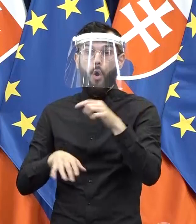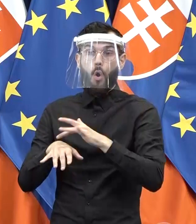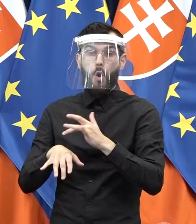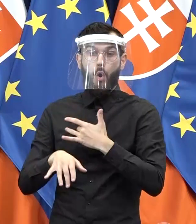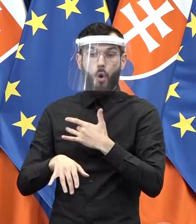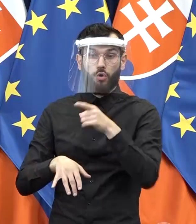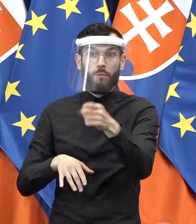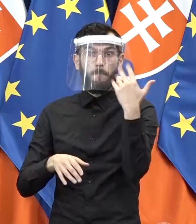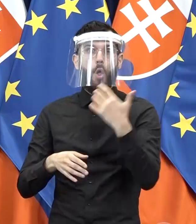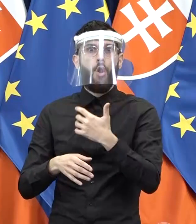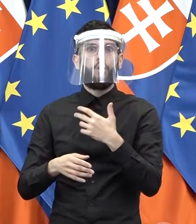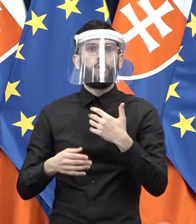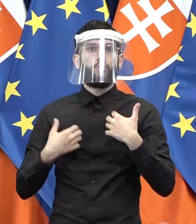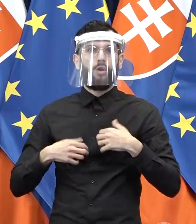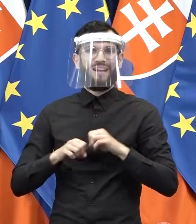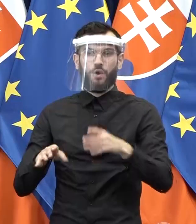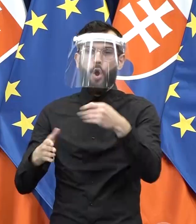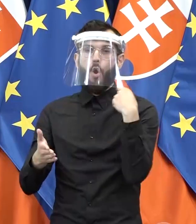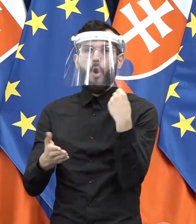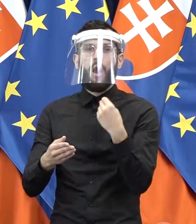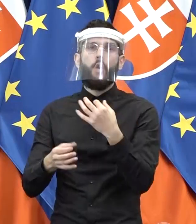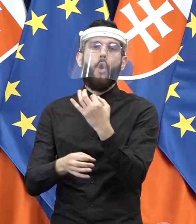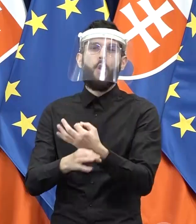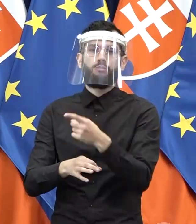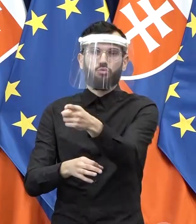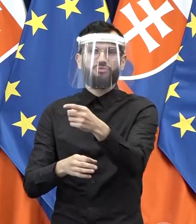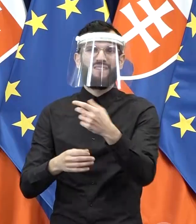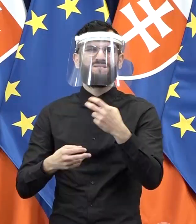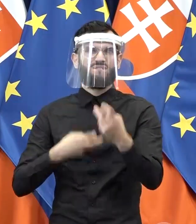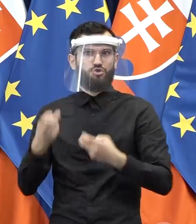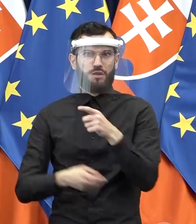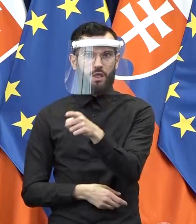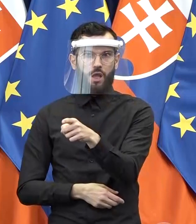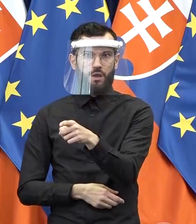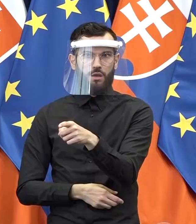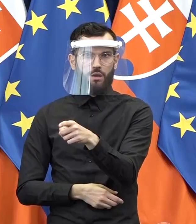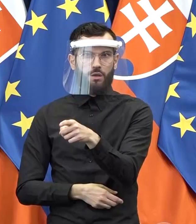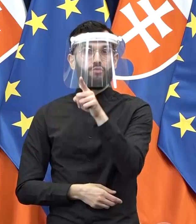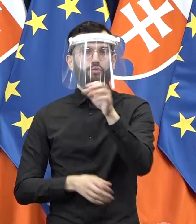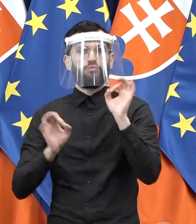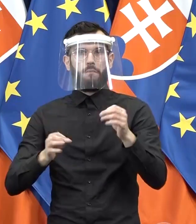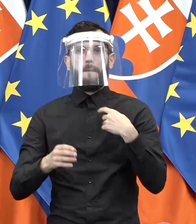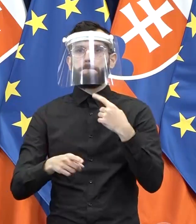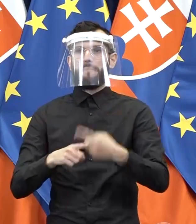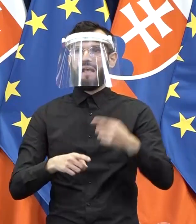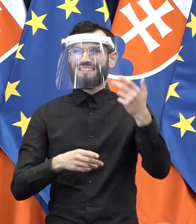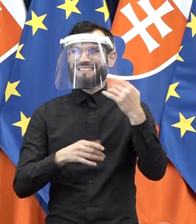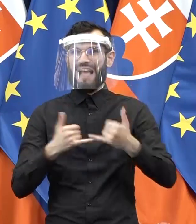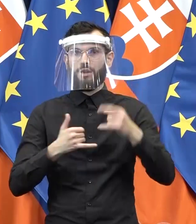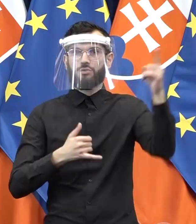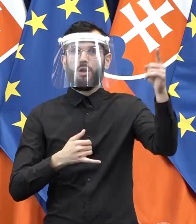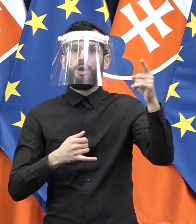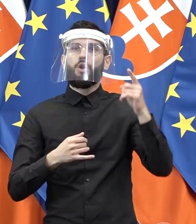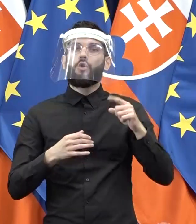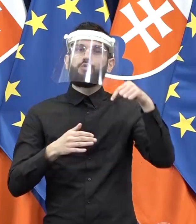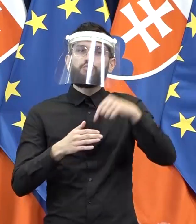bol nakazený koronavírusom, odporúčame vám vyšetrenie. Napríklad toto robia, toto sú tie príklady dobrej praxe zo zahraničia. Južná